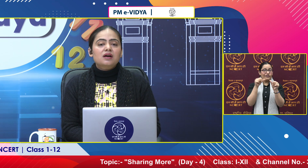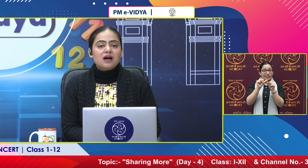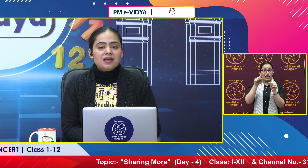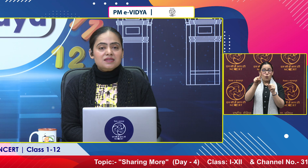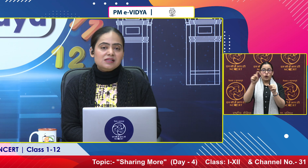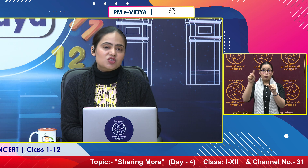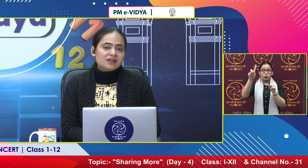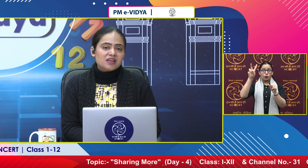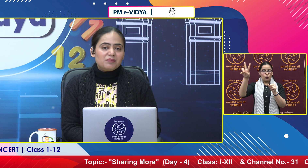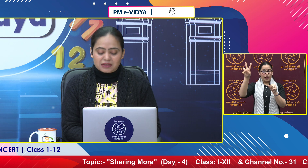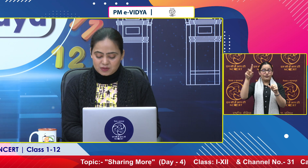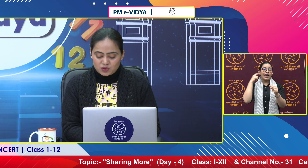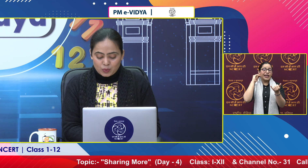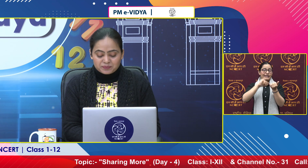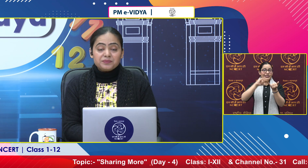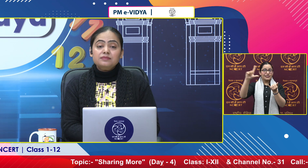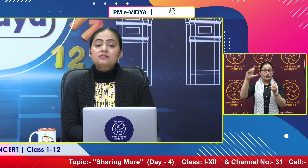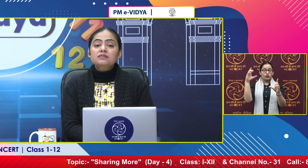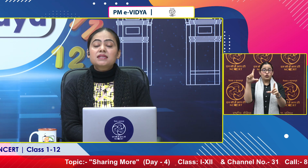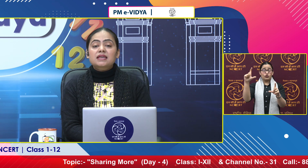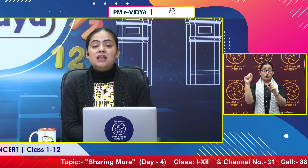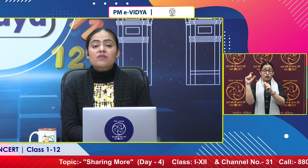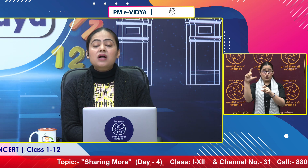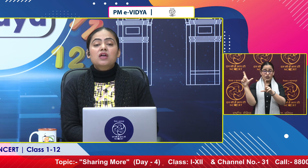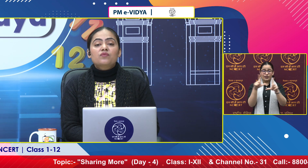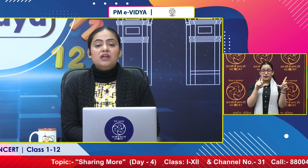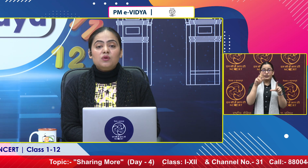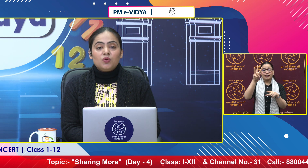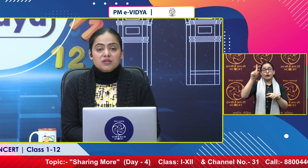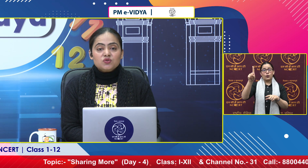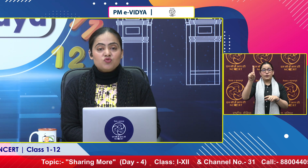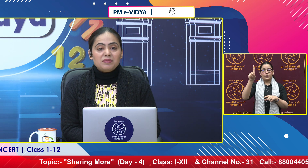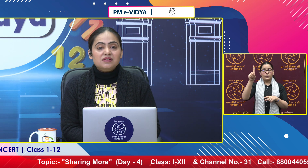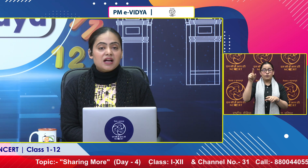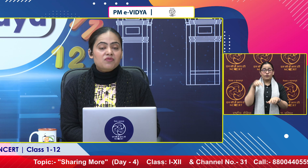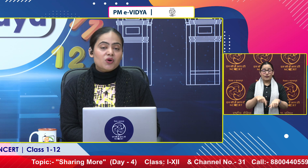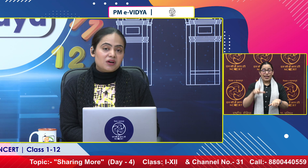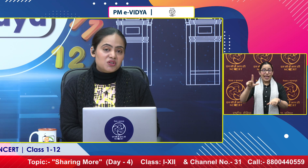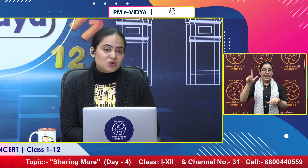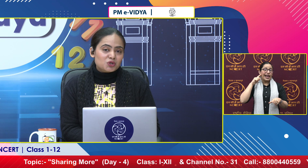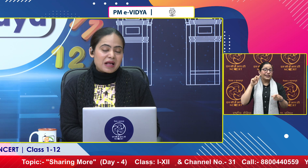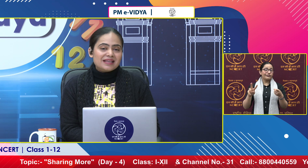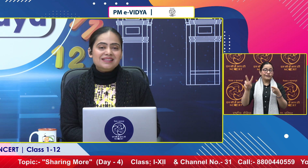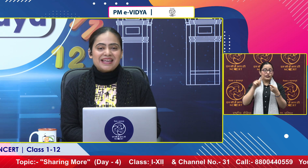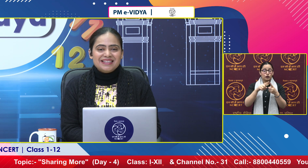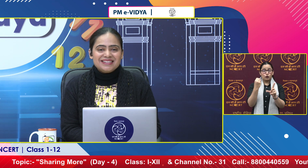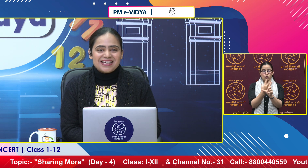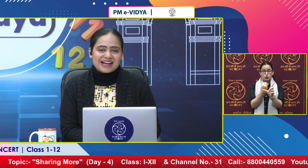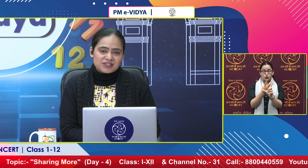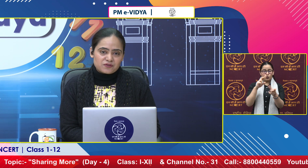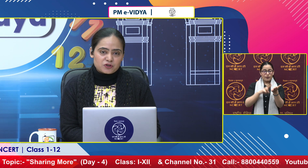ऑन आवर ISL चैनल नंबर 31। इसके अलावा वी आर ऑल्सो स्ट्रीमिंग लाइव ऑन आवर यूट्यूब